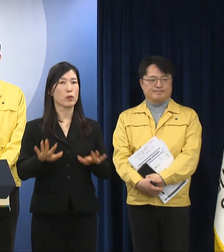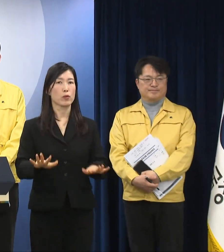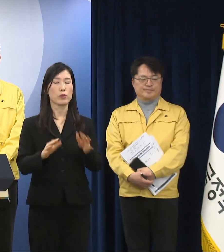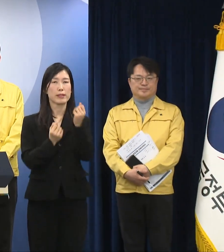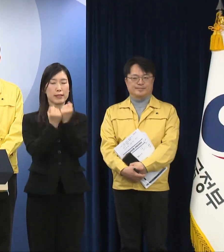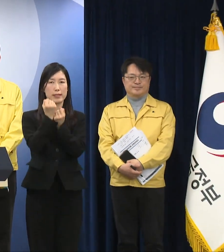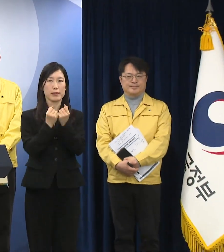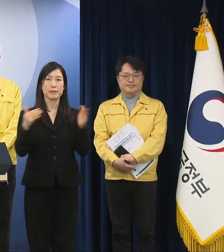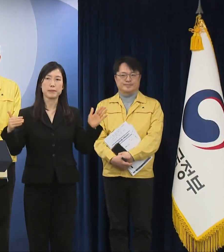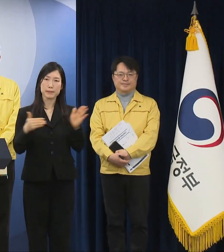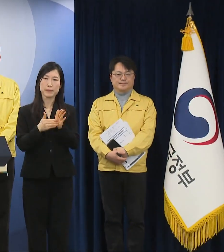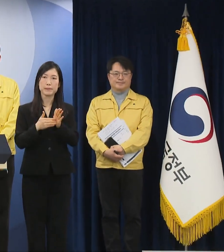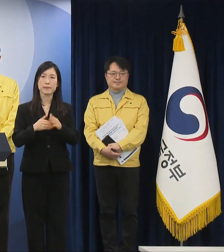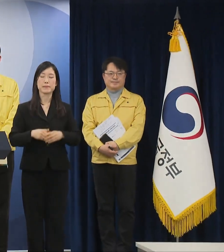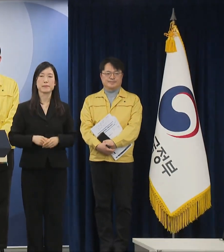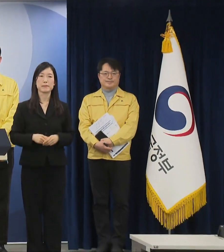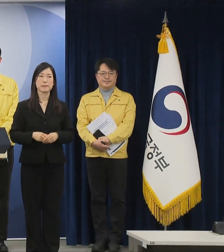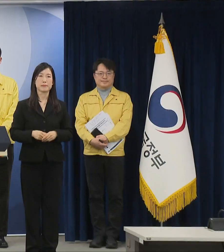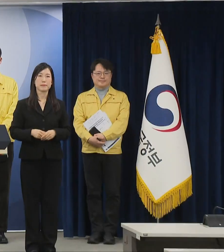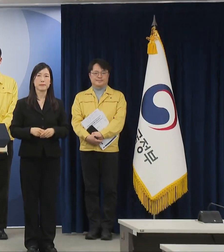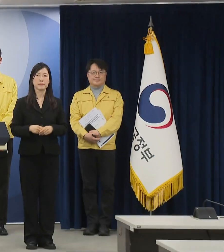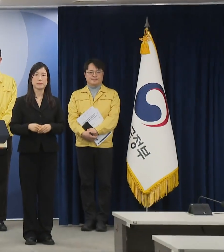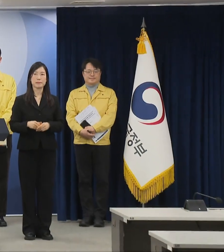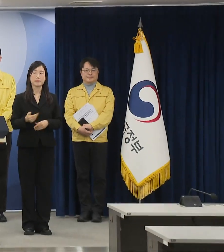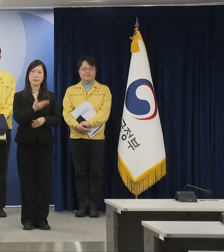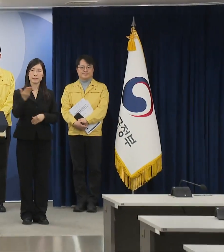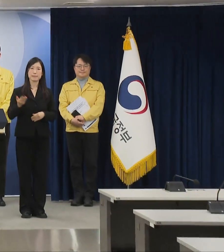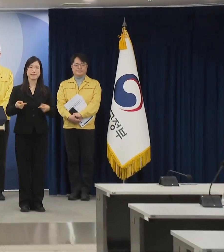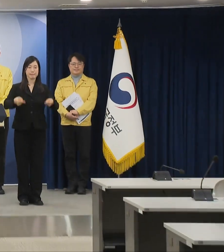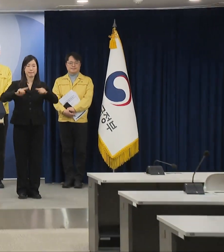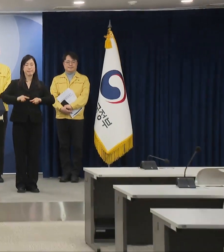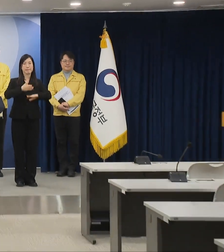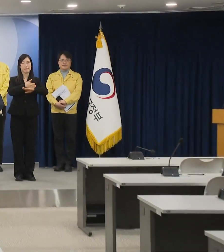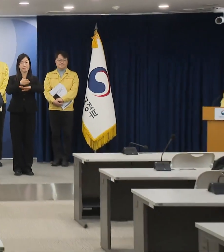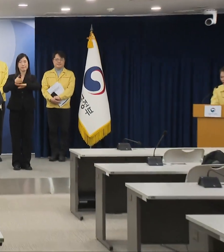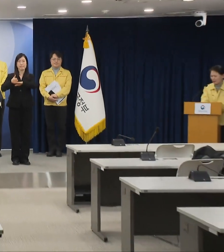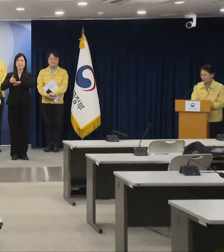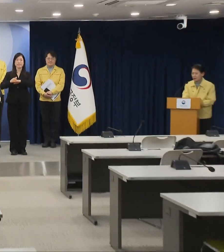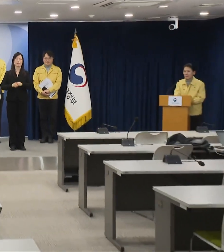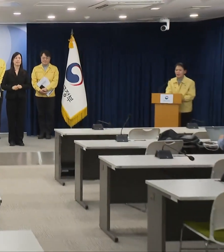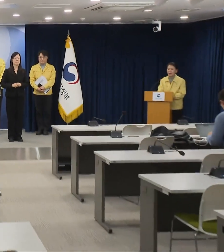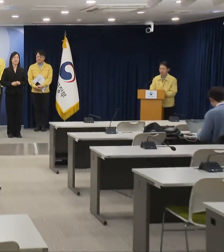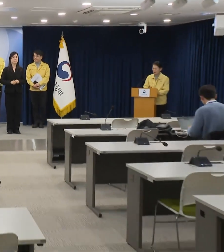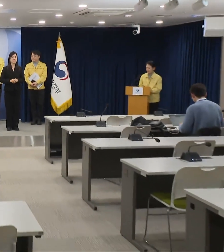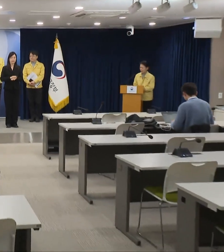기자 브리핑을 마치겠습니다. 참석해주신 모든 기자님들께 감사드립니다.